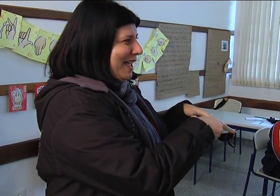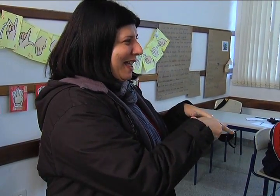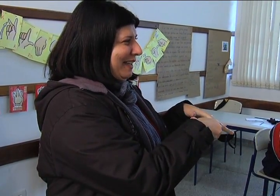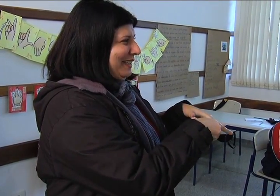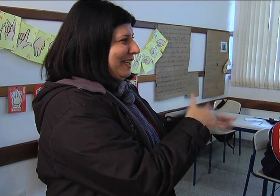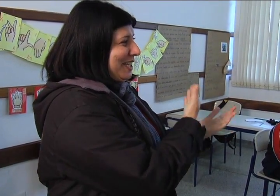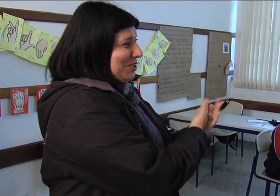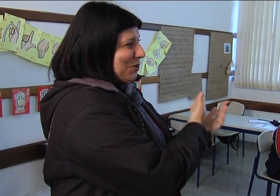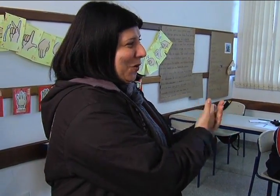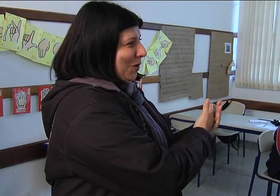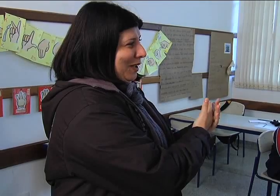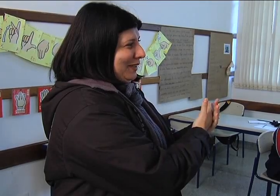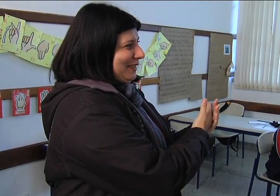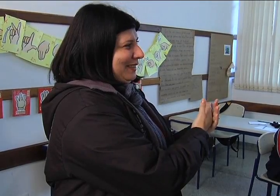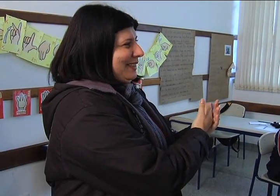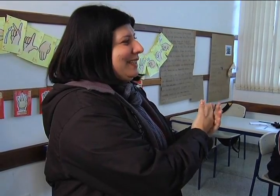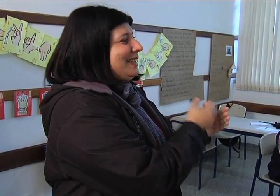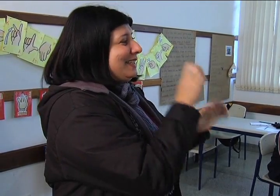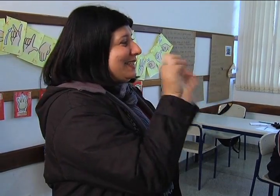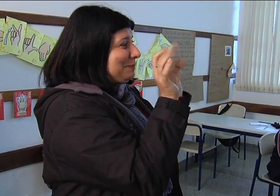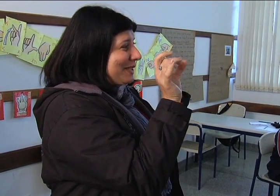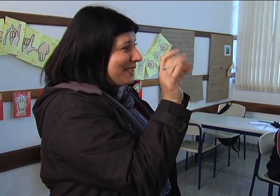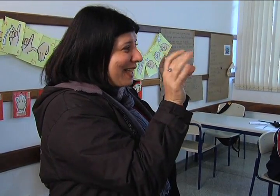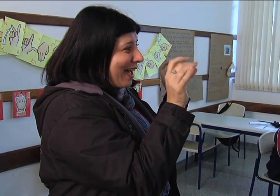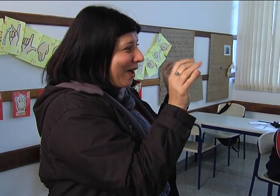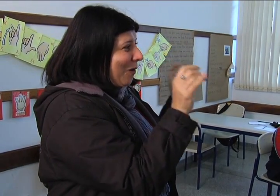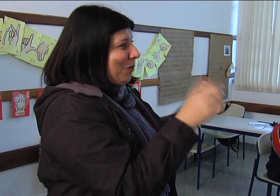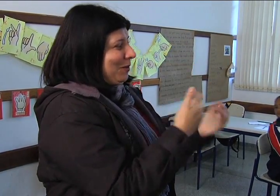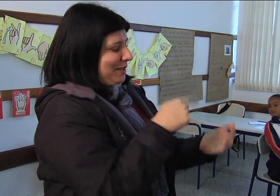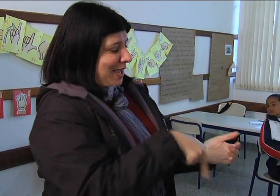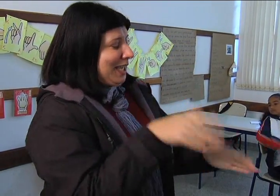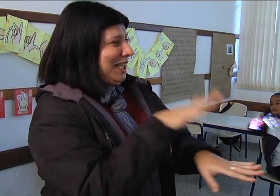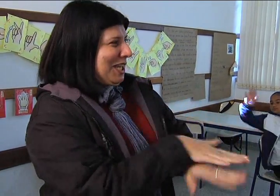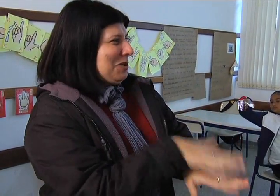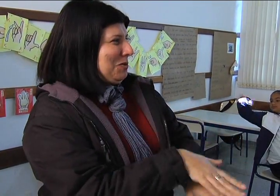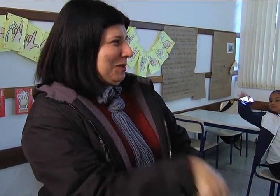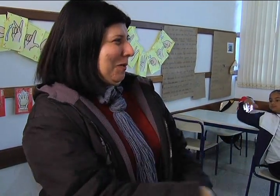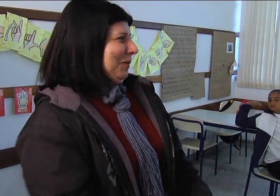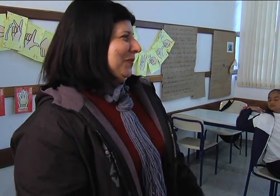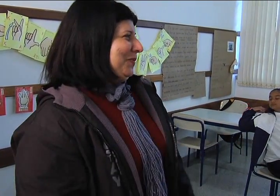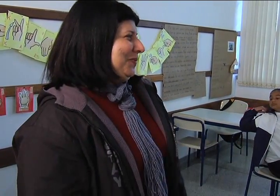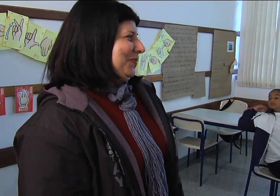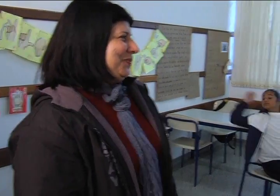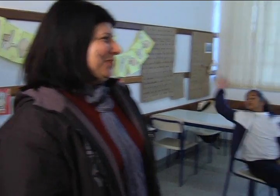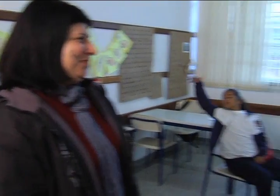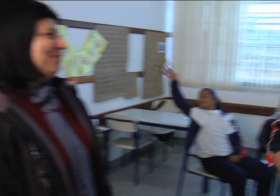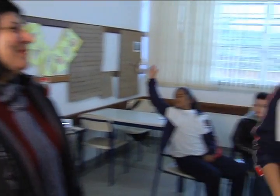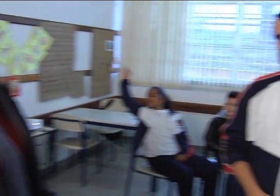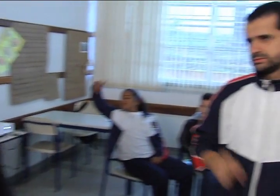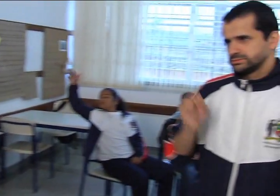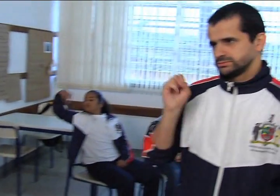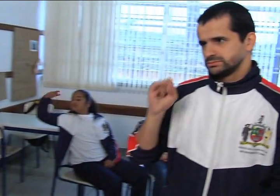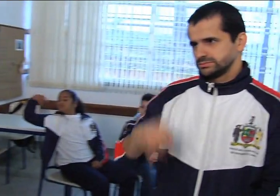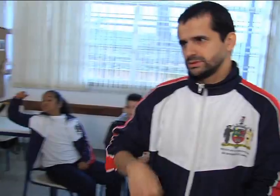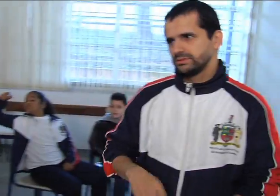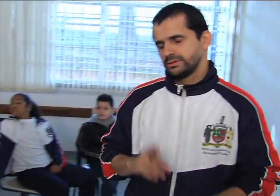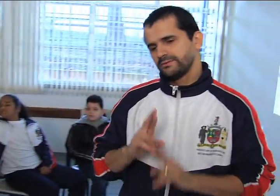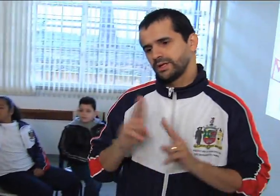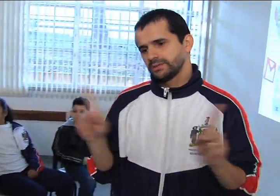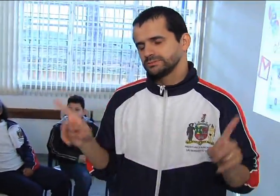trabalhar em escola especial e aqui na inclusão. Sim, é